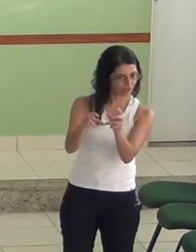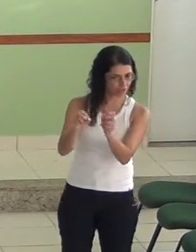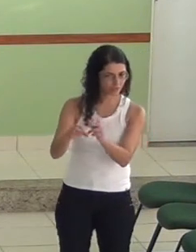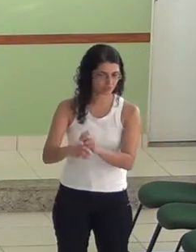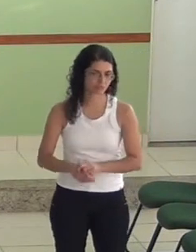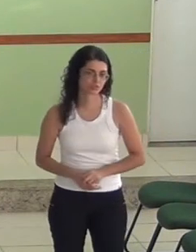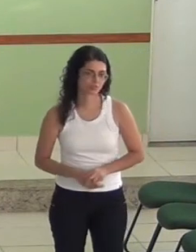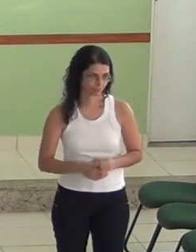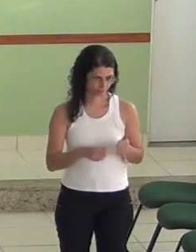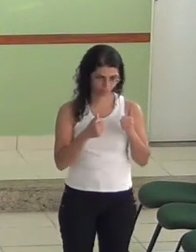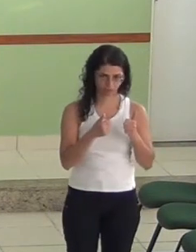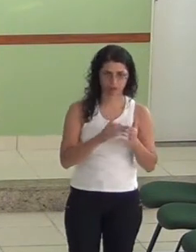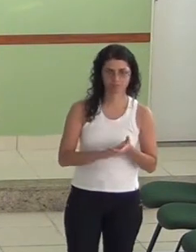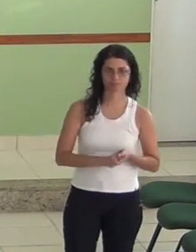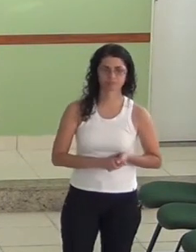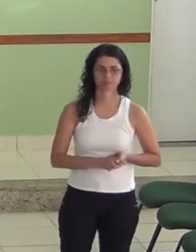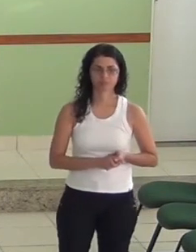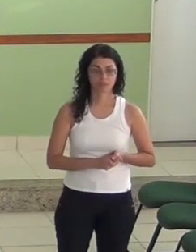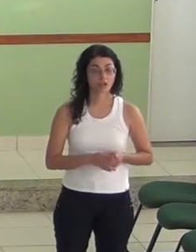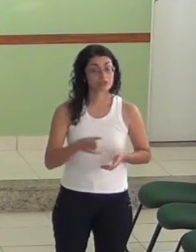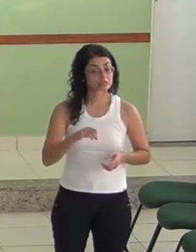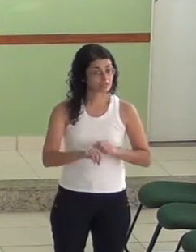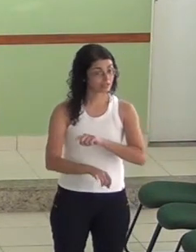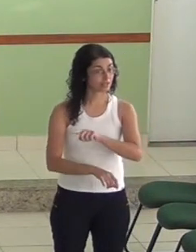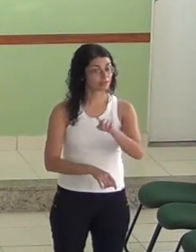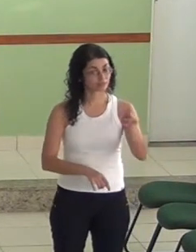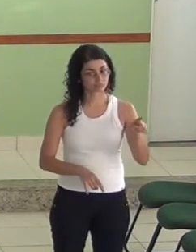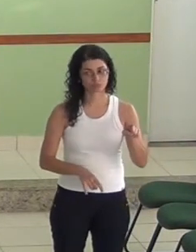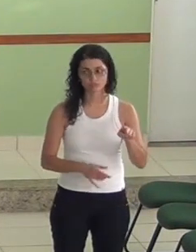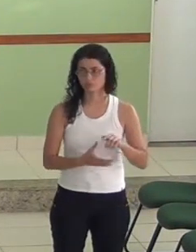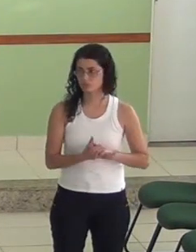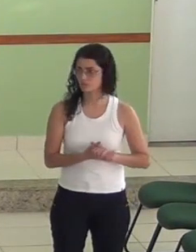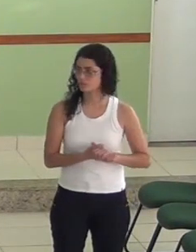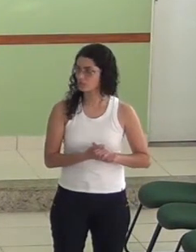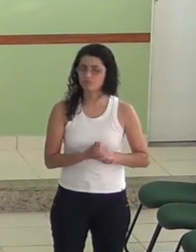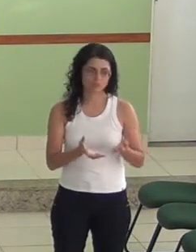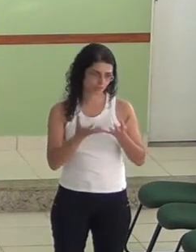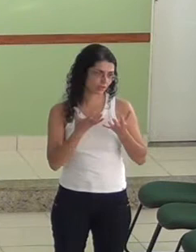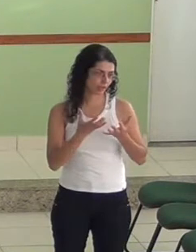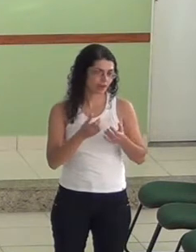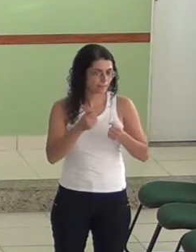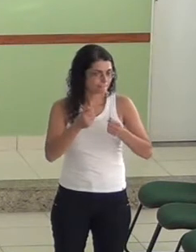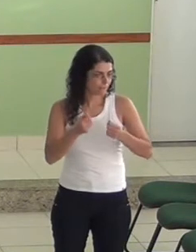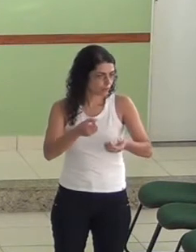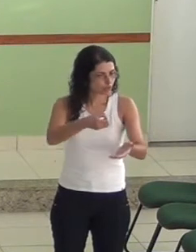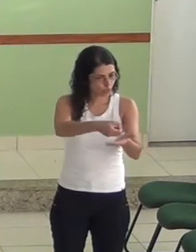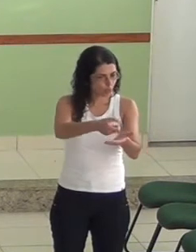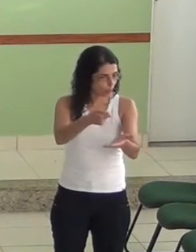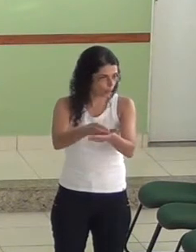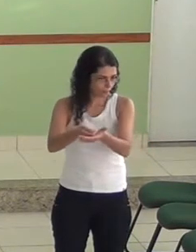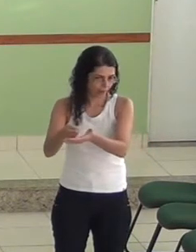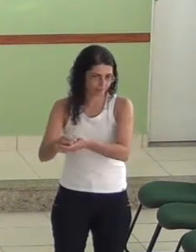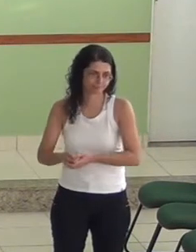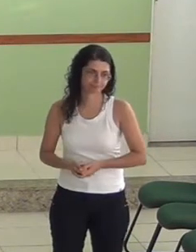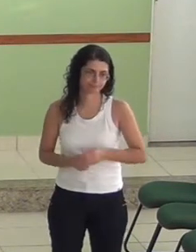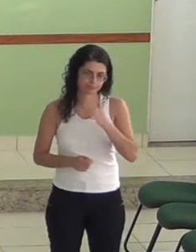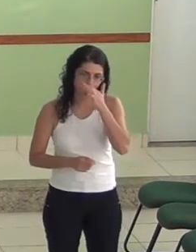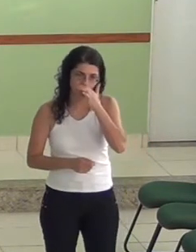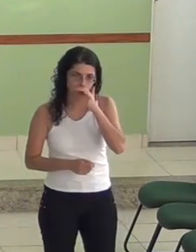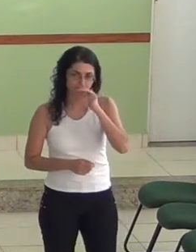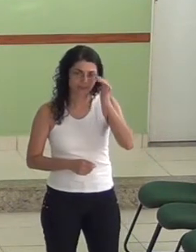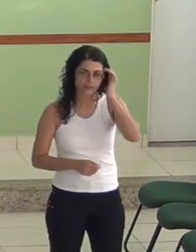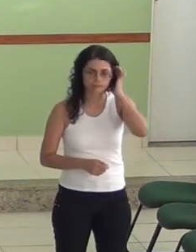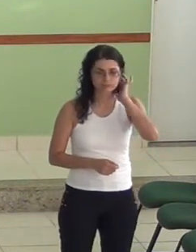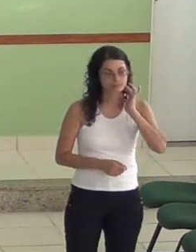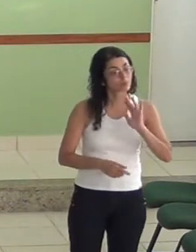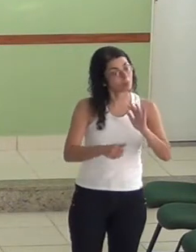almoço. E logicamente quem estiver aqui dirigindo, falando, vai estar lembrando do almoço. Então, já teremos o